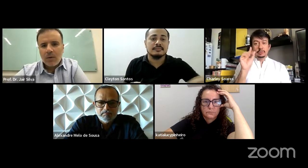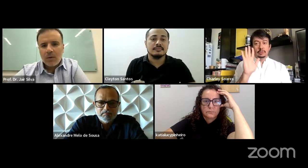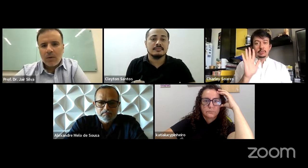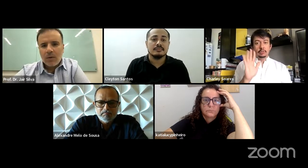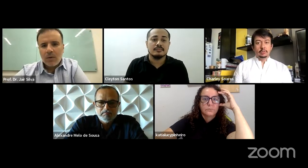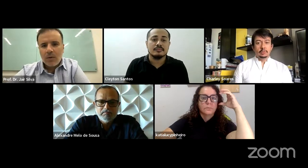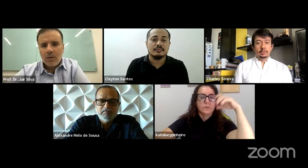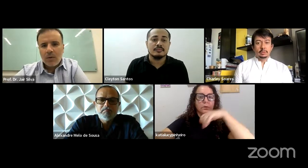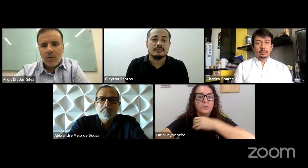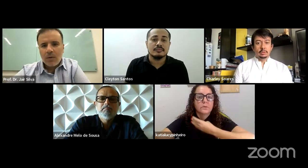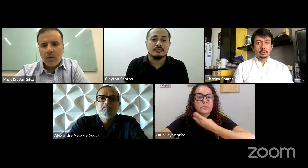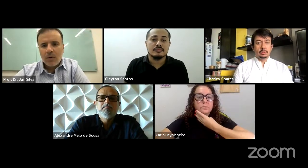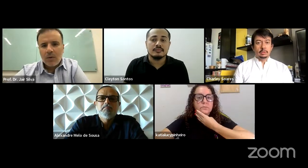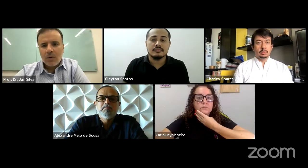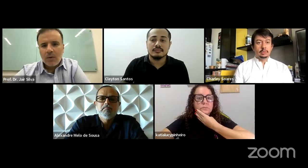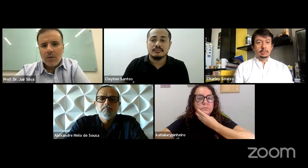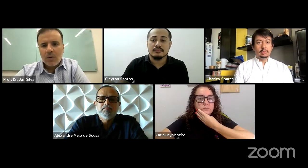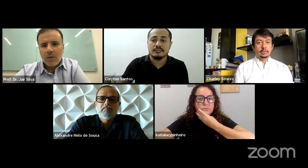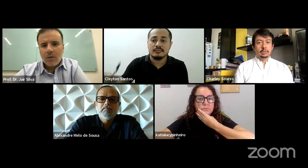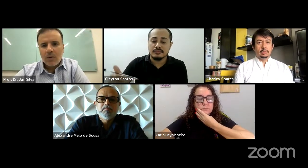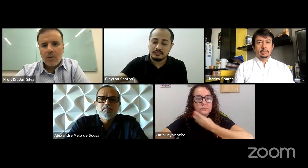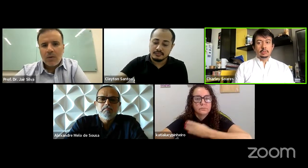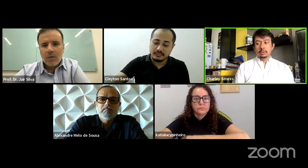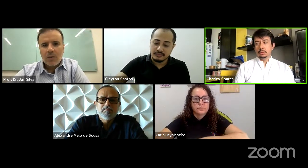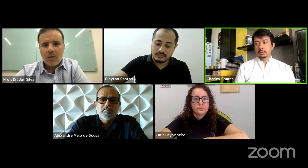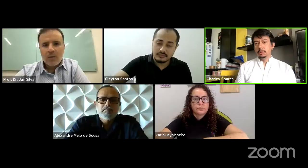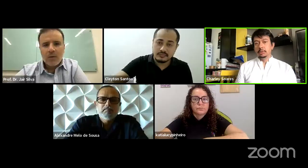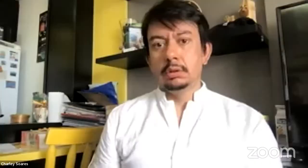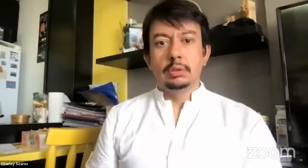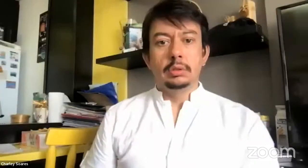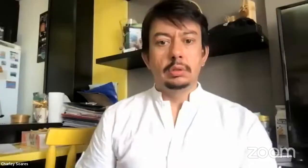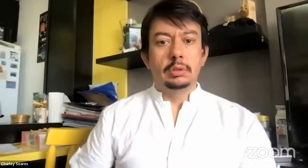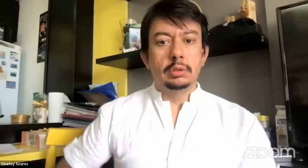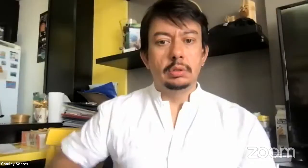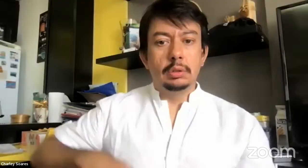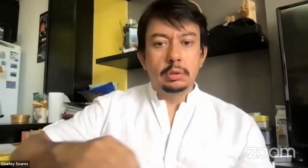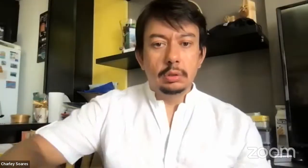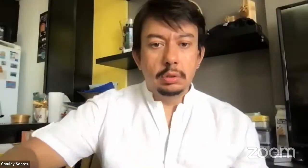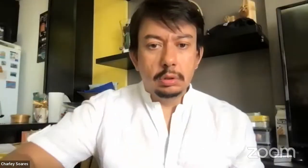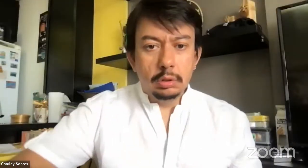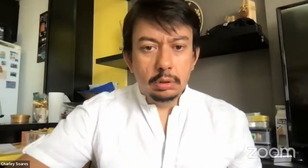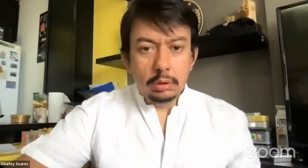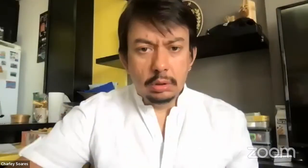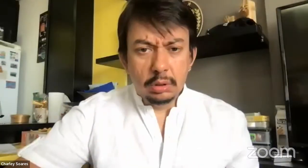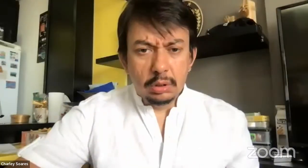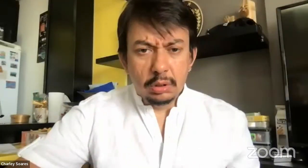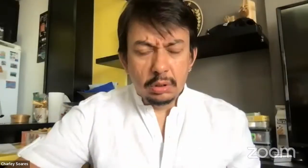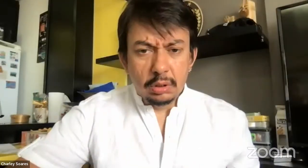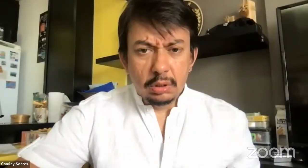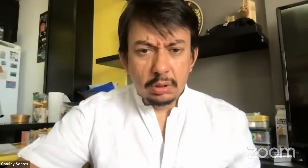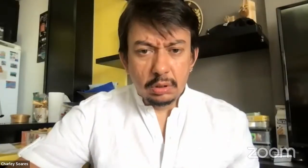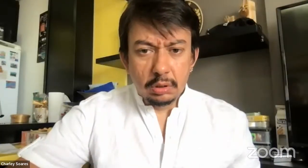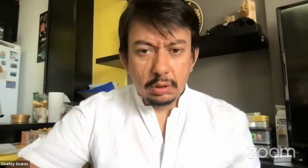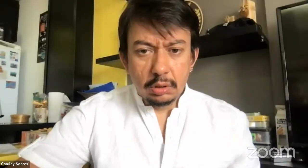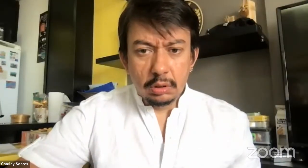Esperar só um pouquinho, pessoal. Para ver se a gente consegue fazer isso. Só um momento.